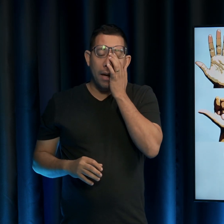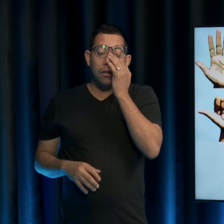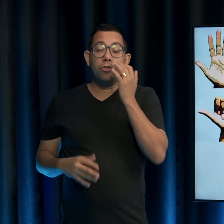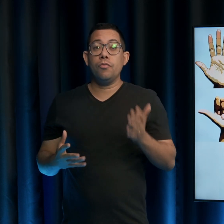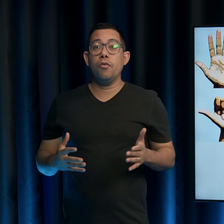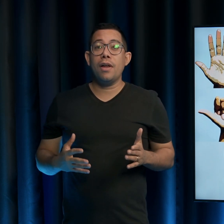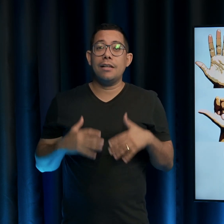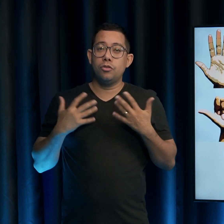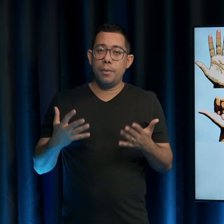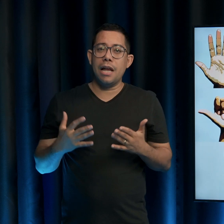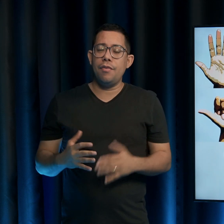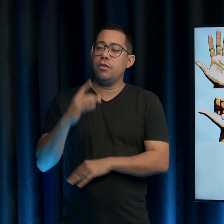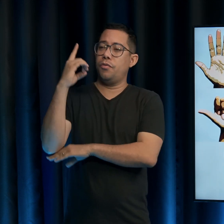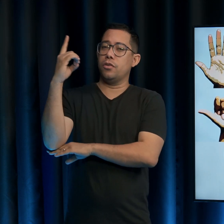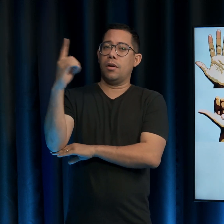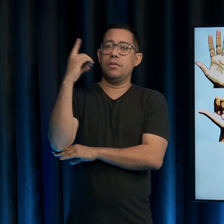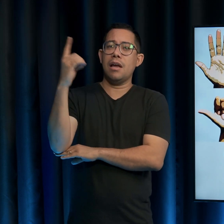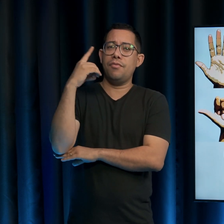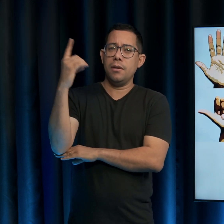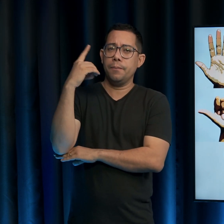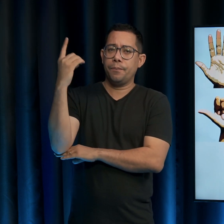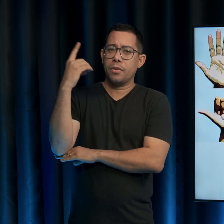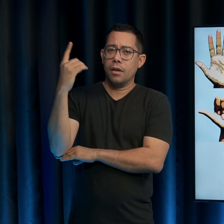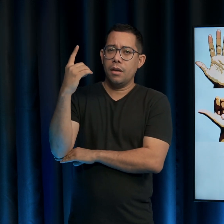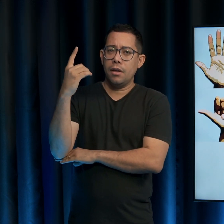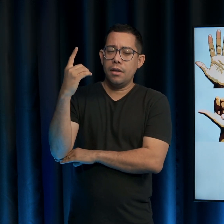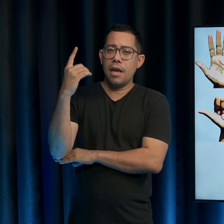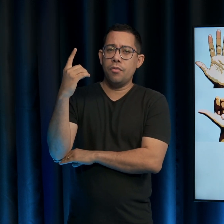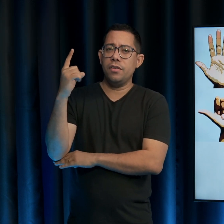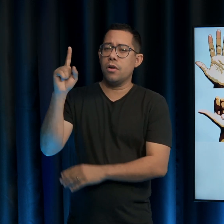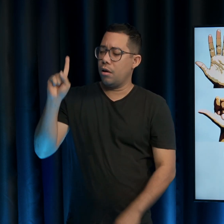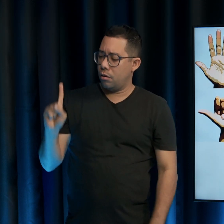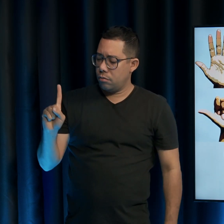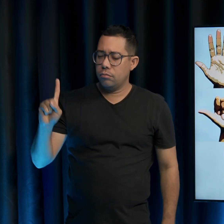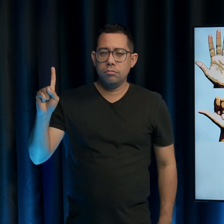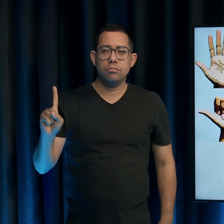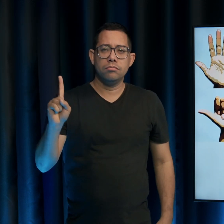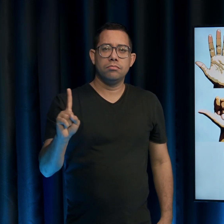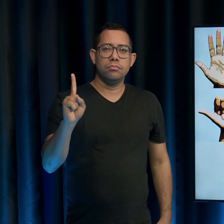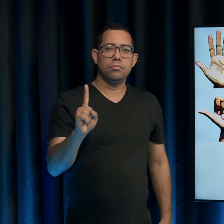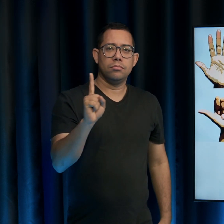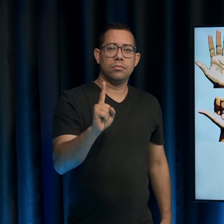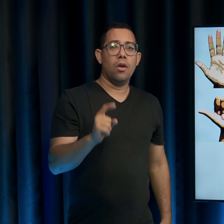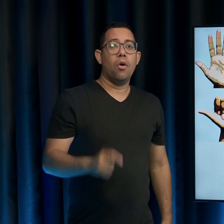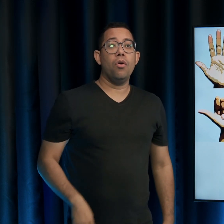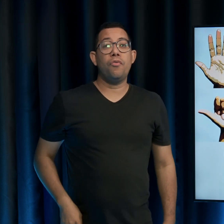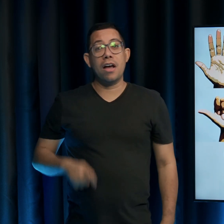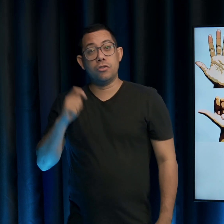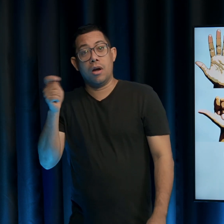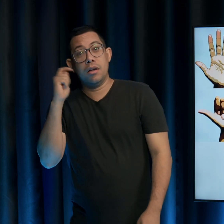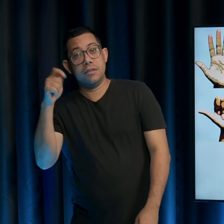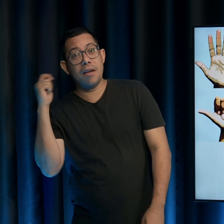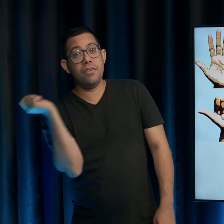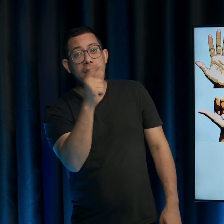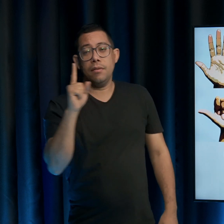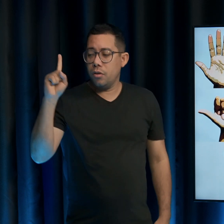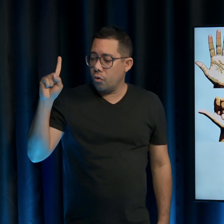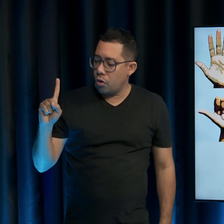Então se eu vou falar sobre Davi, então eu fiz, ó, Davi. E aí eu fiz, ó. Ou eu faço, ó, Davi e eu coloco